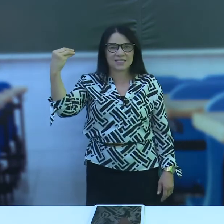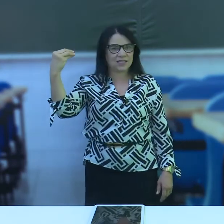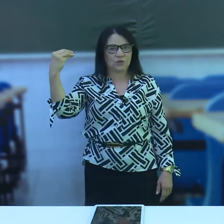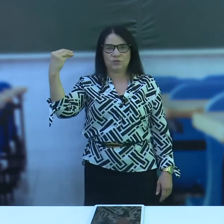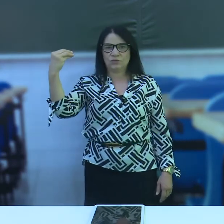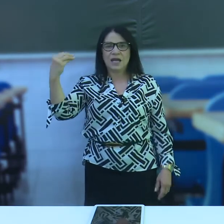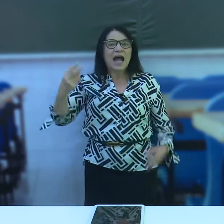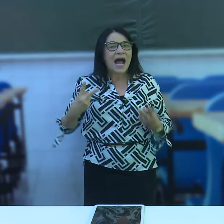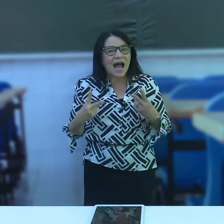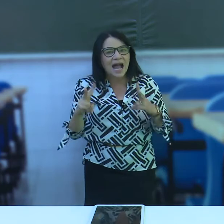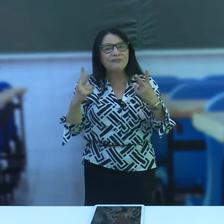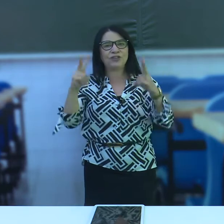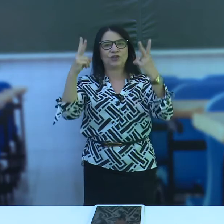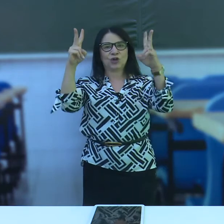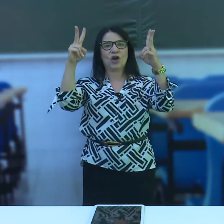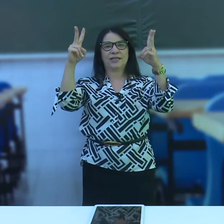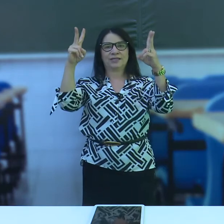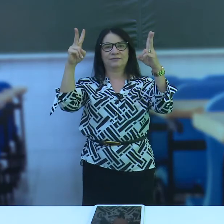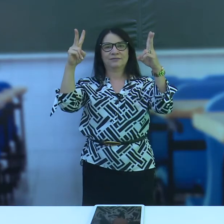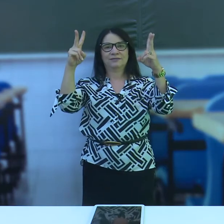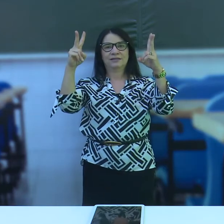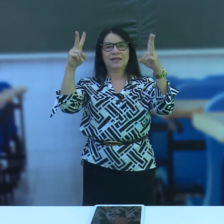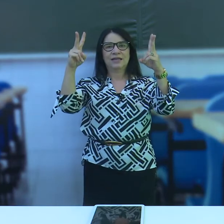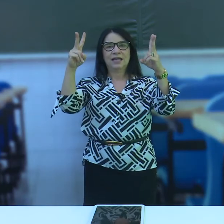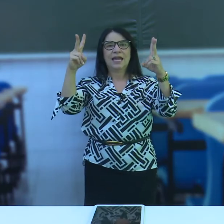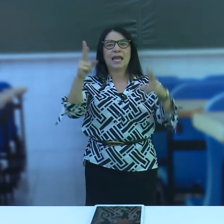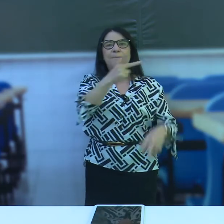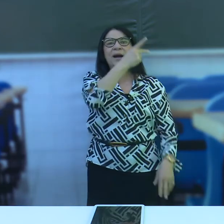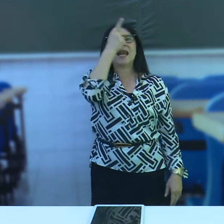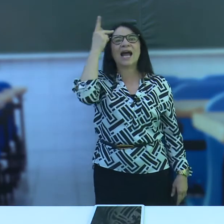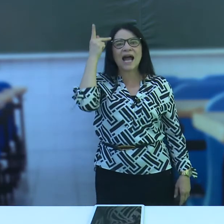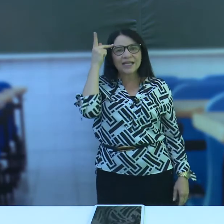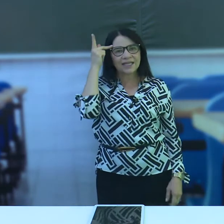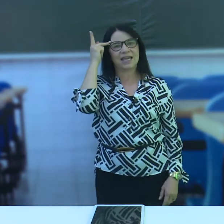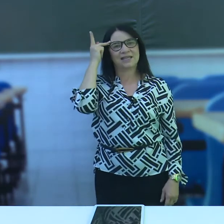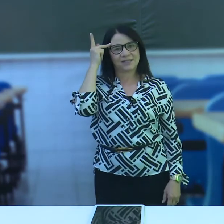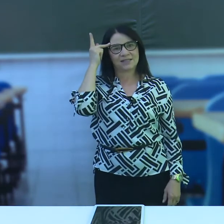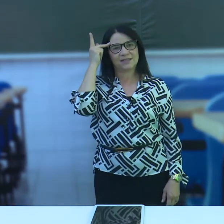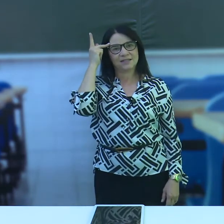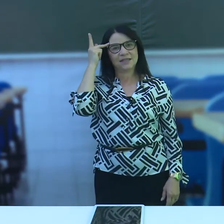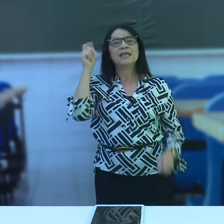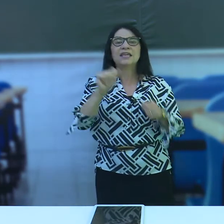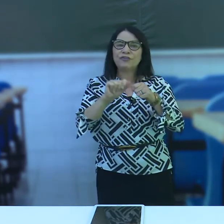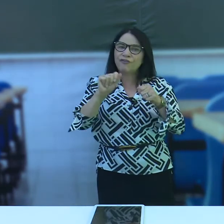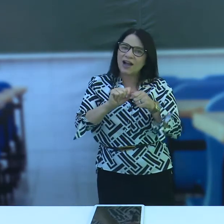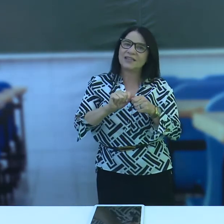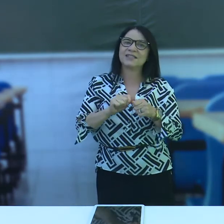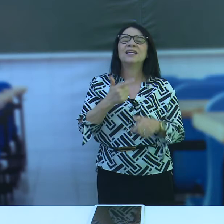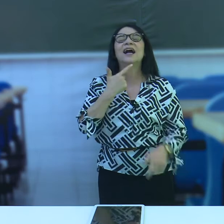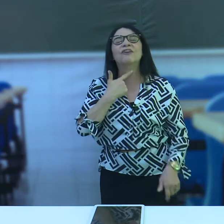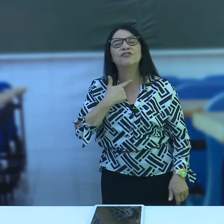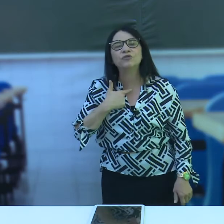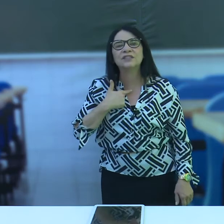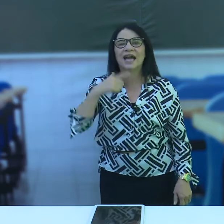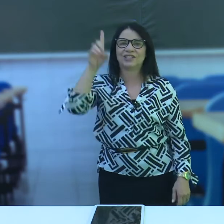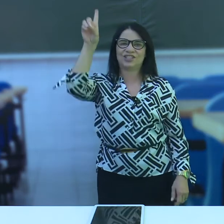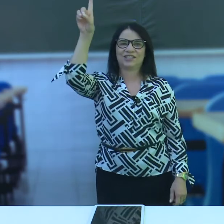esqueçam, a vitória é para aqueles que fazem a vontade